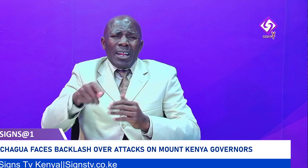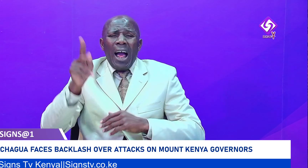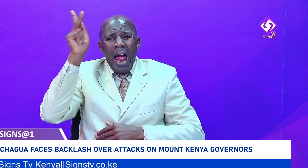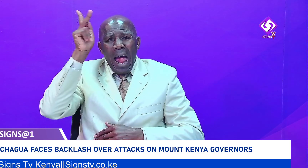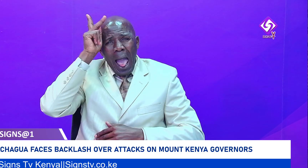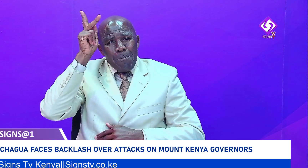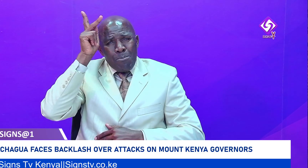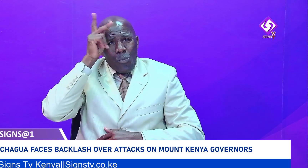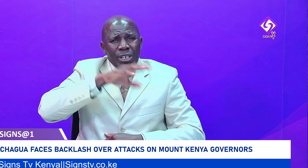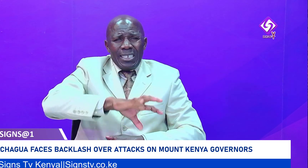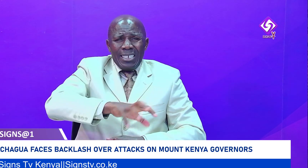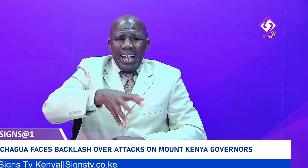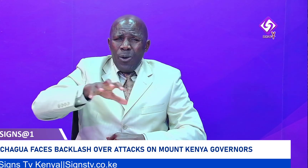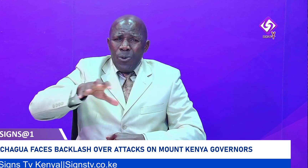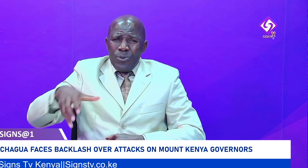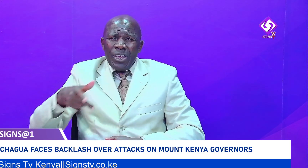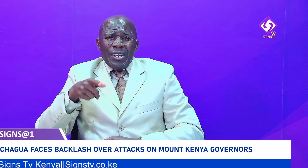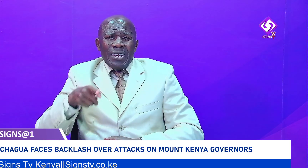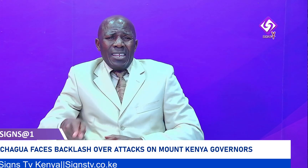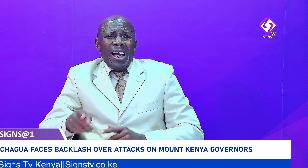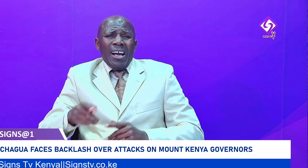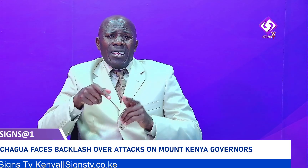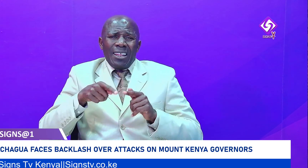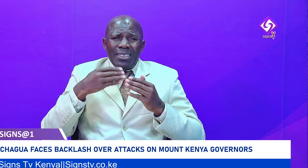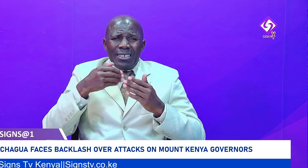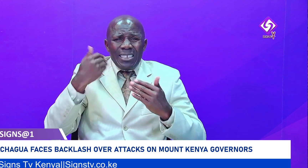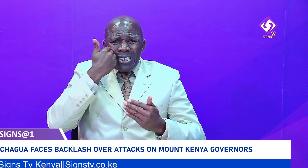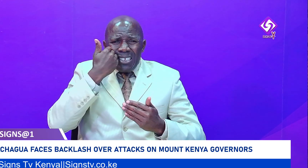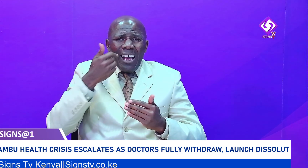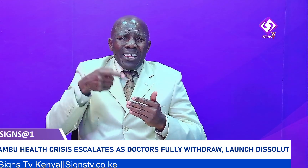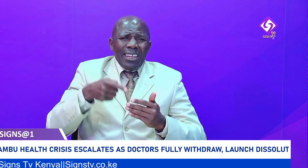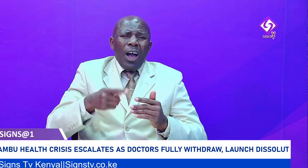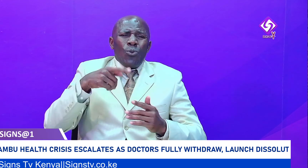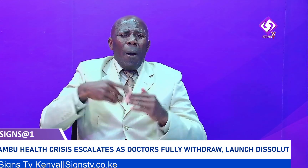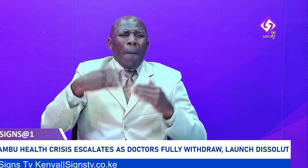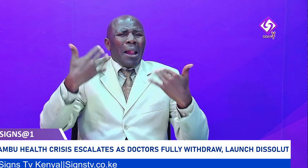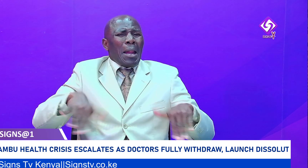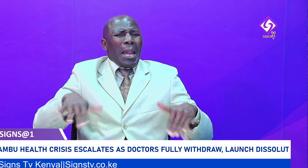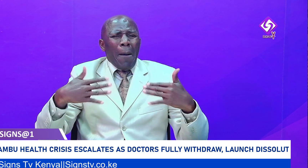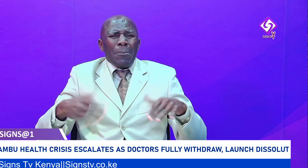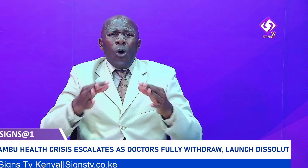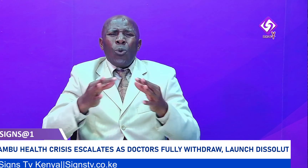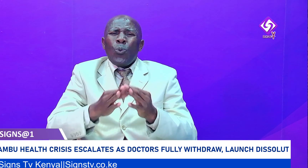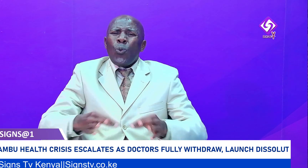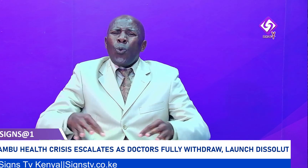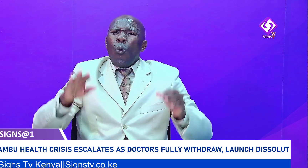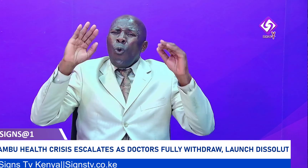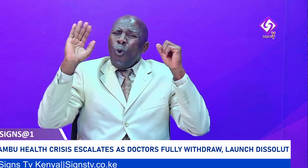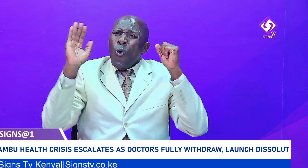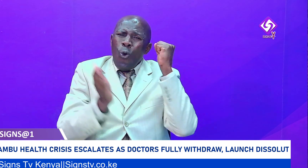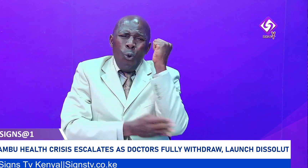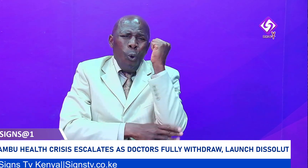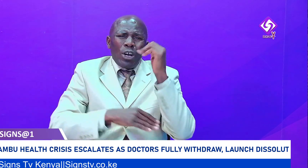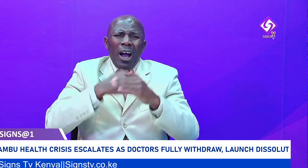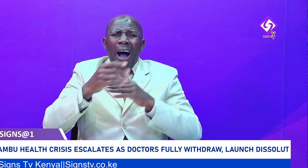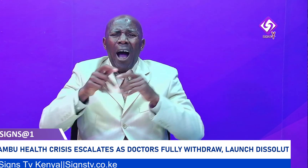The health crisis in Kiambu County has dramatically worsened after striking doctors fully withdrew services